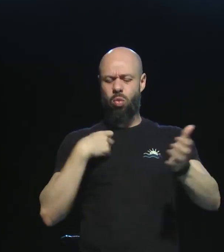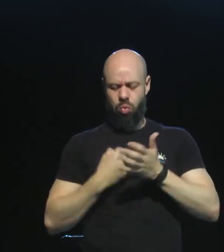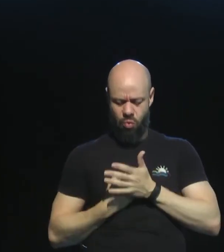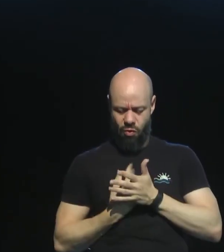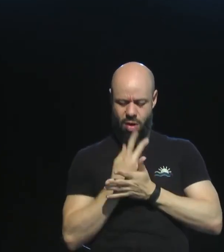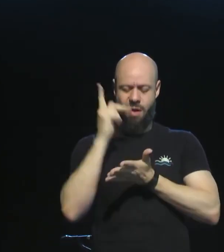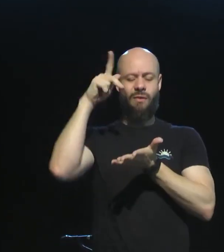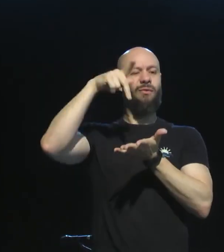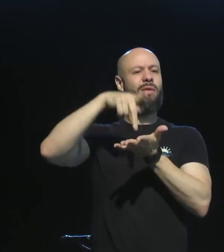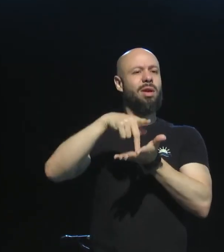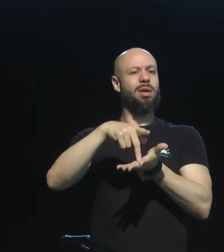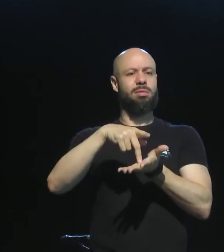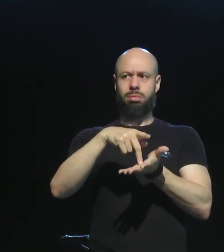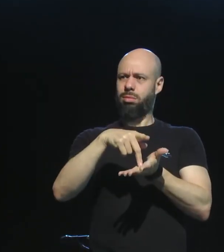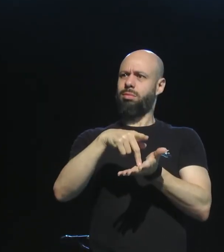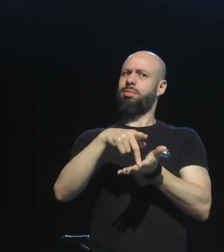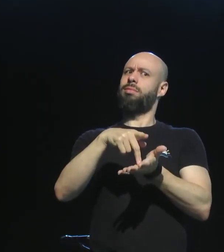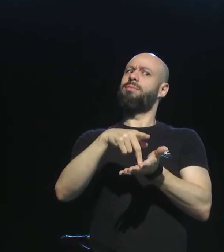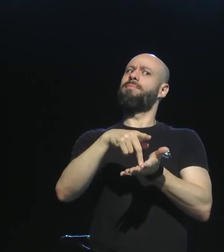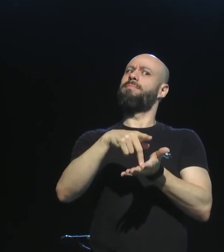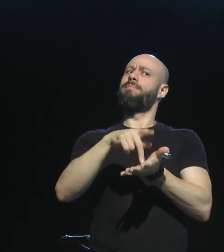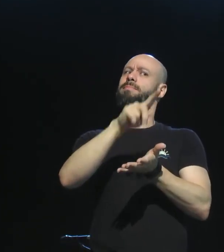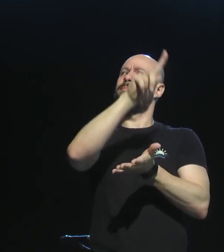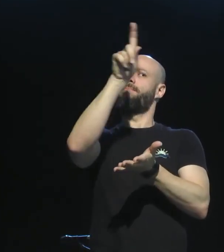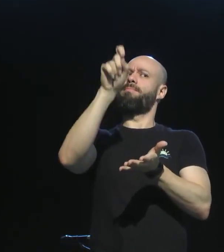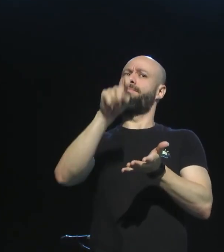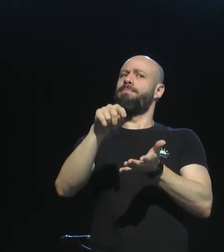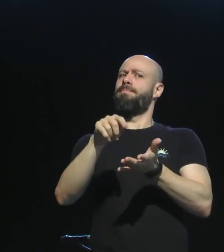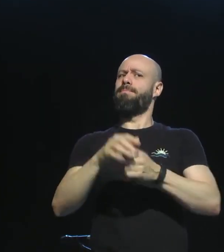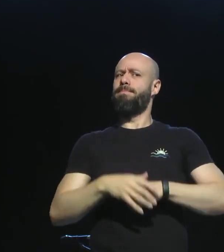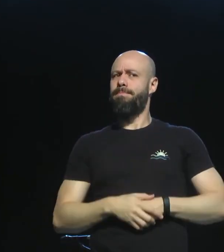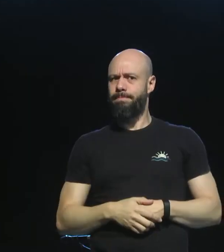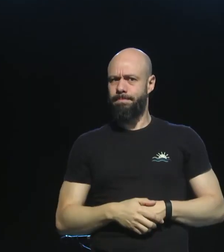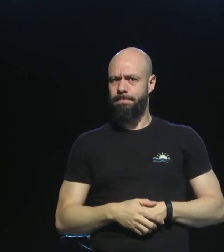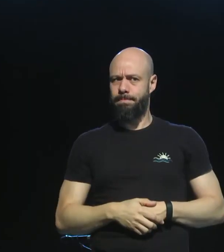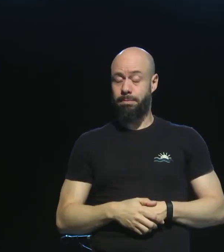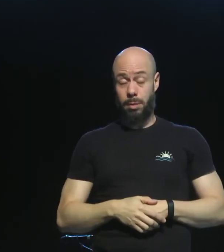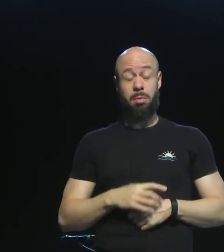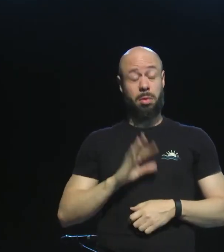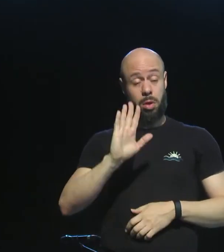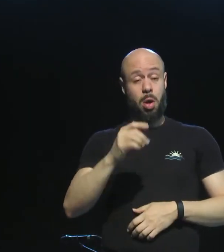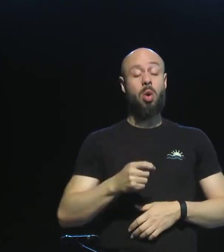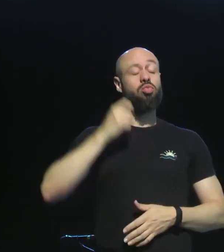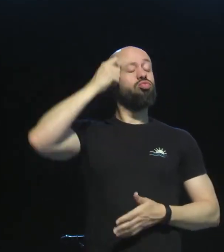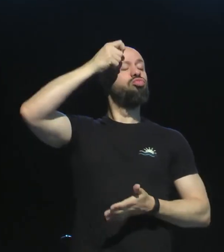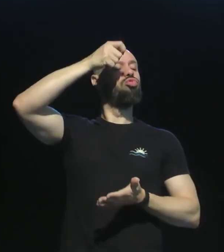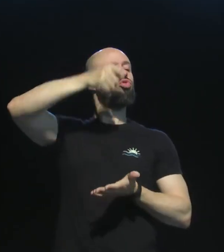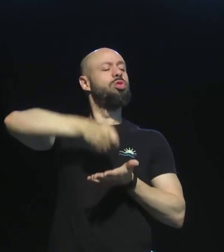E se eu decido que é verdade para mim,